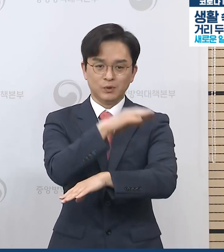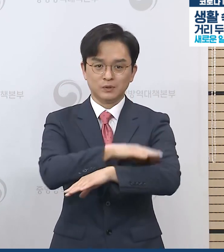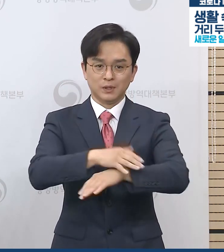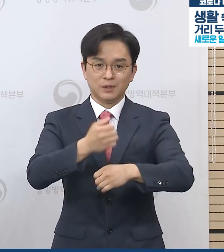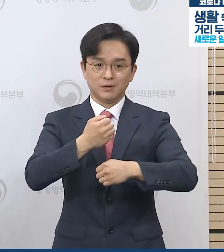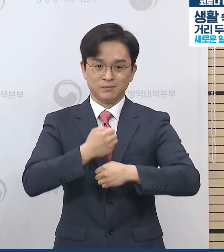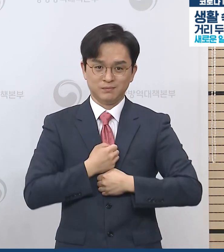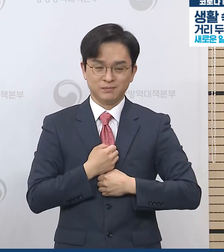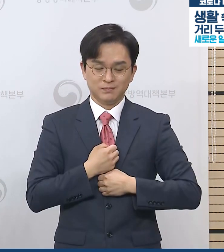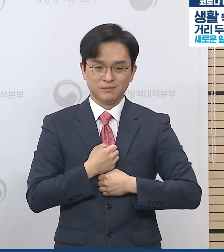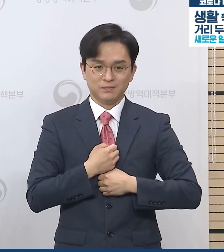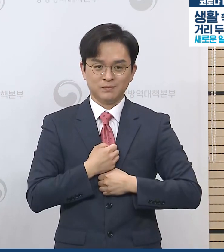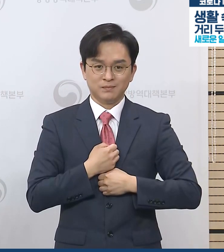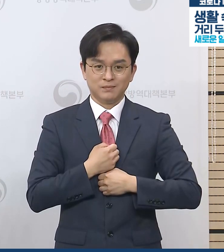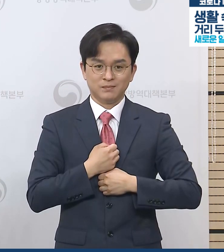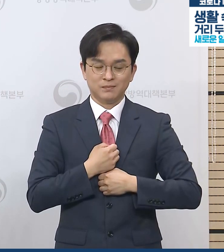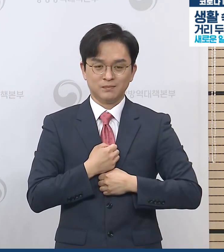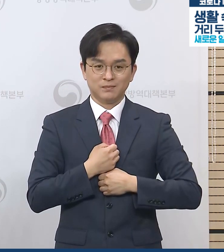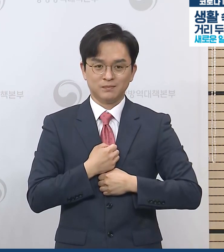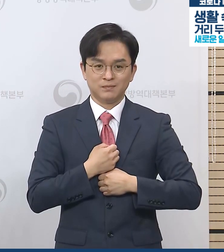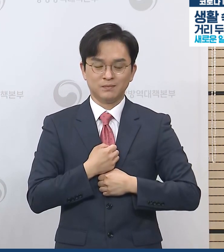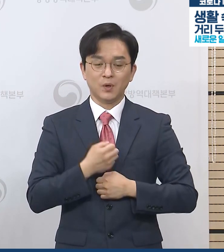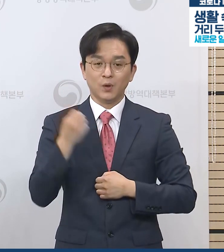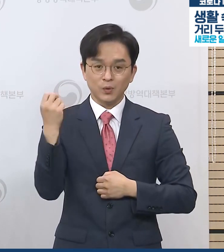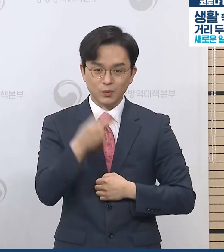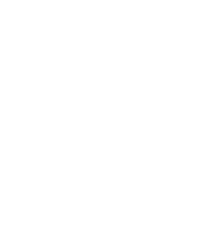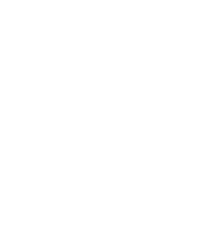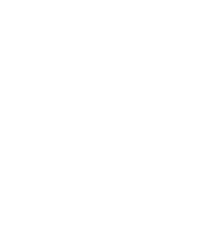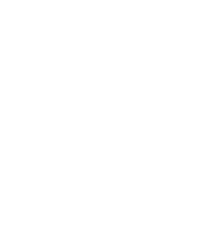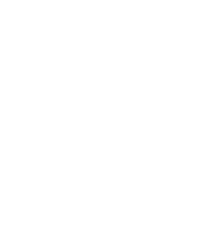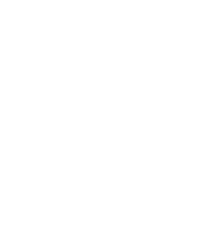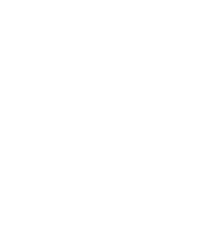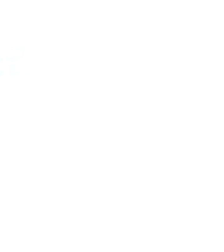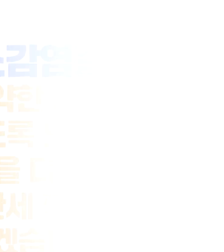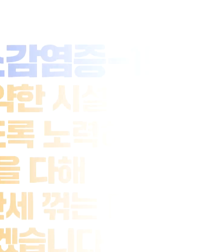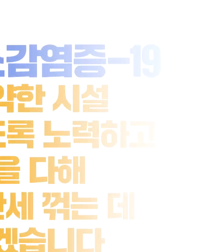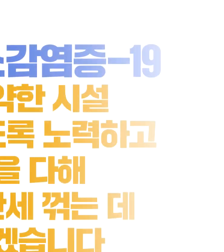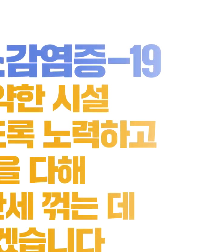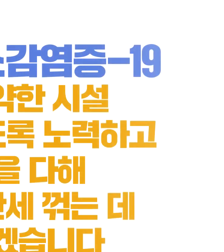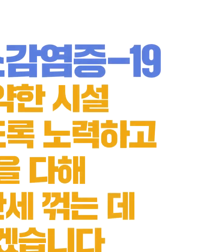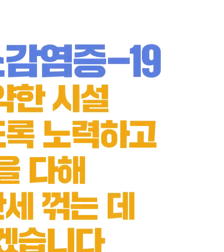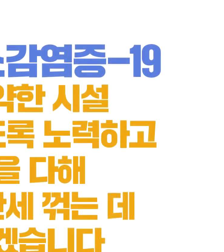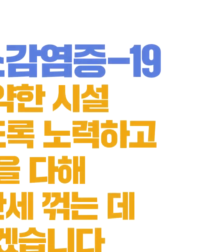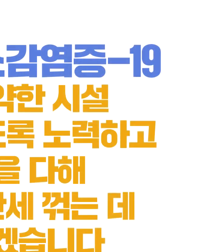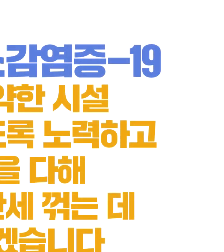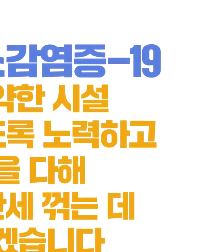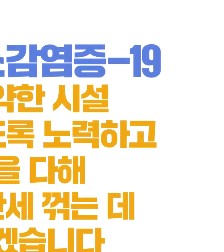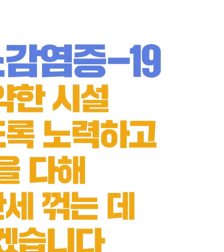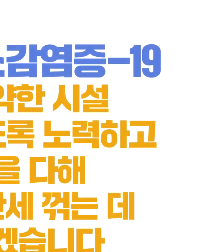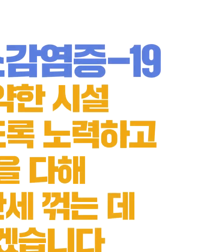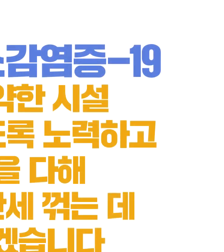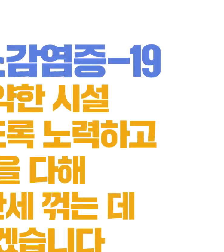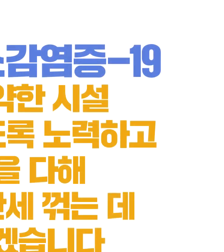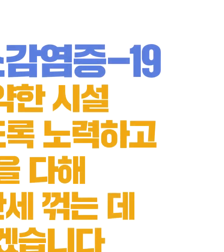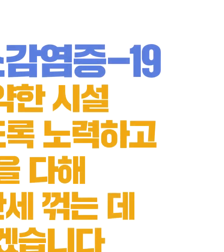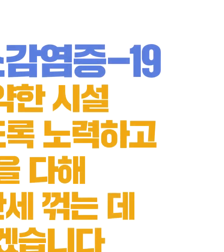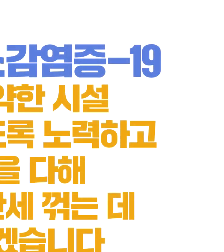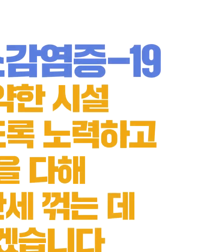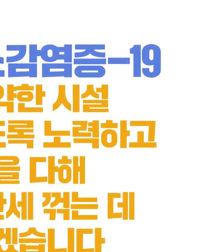우리의 의료 체계도 대응하고 정비해야 될 시기입니다.